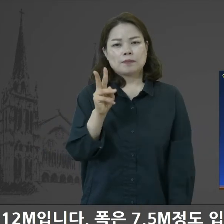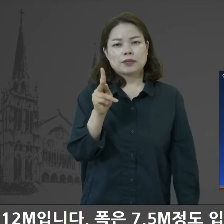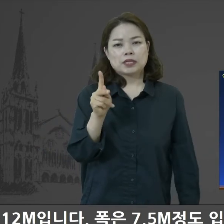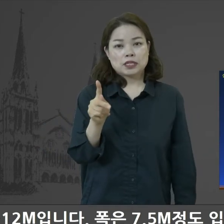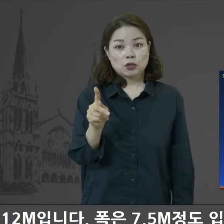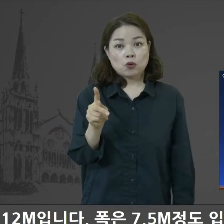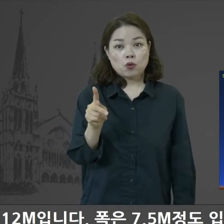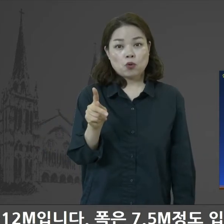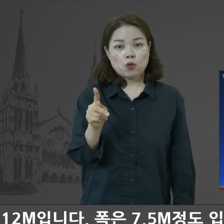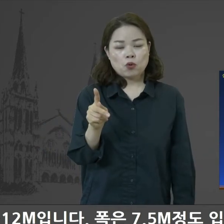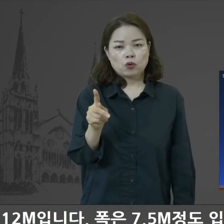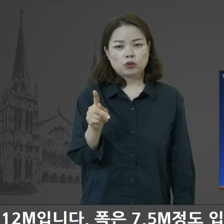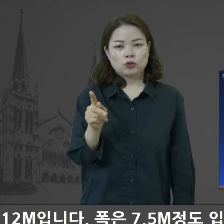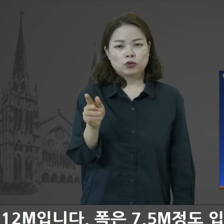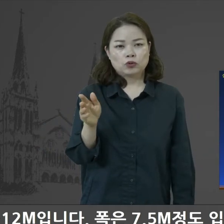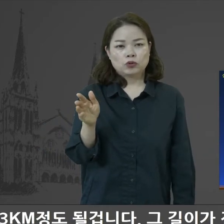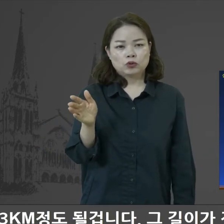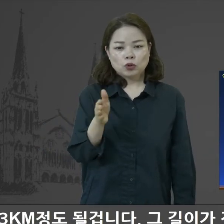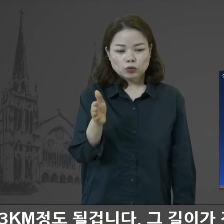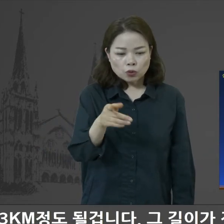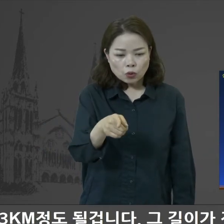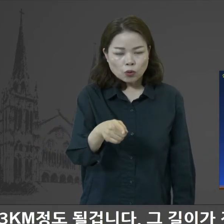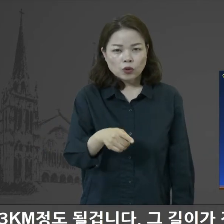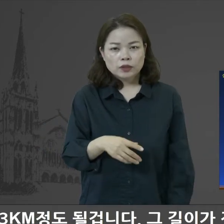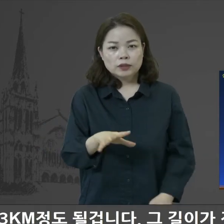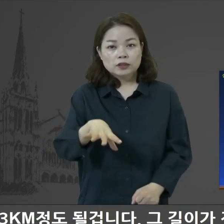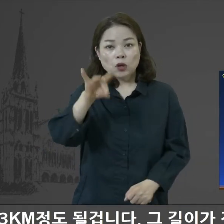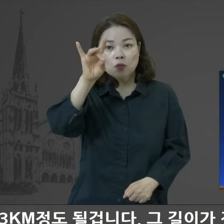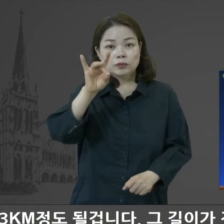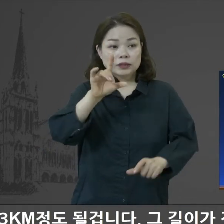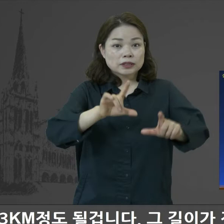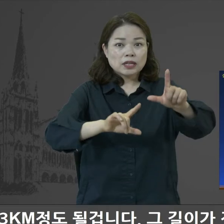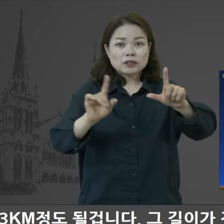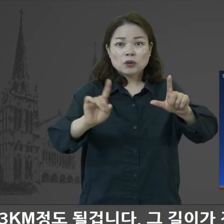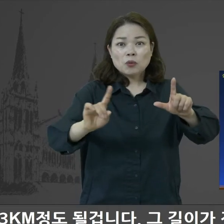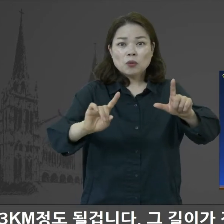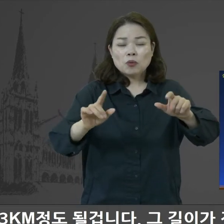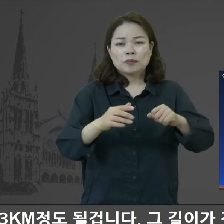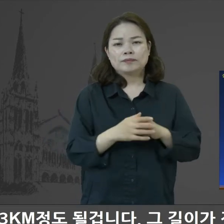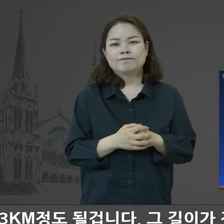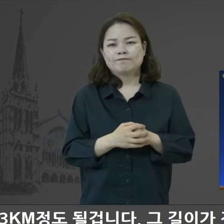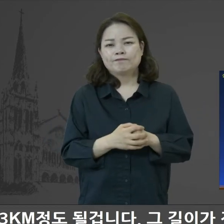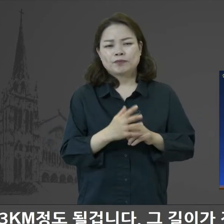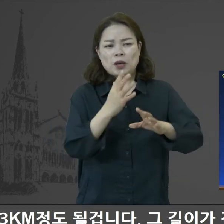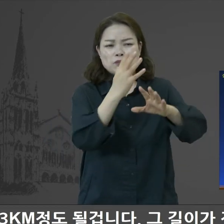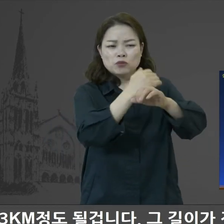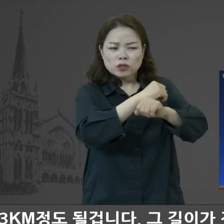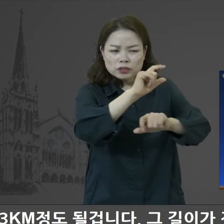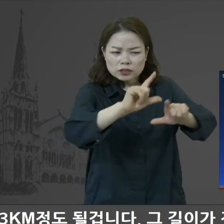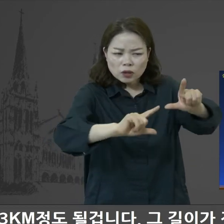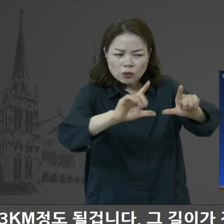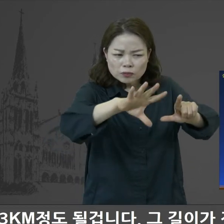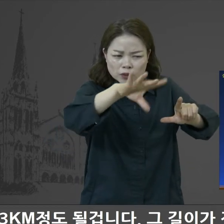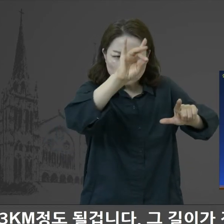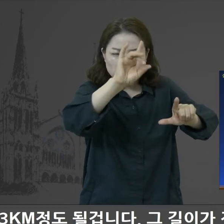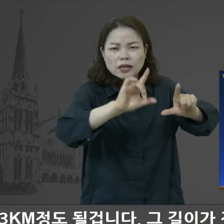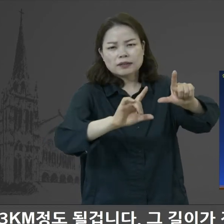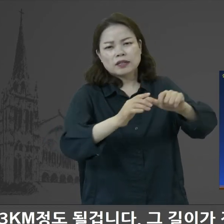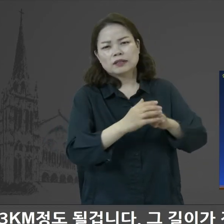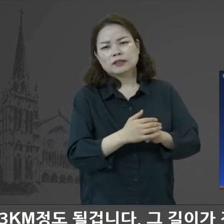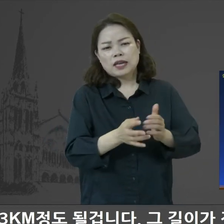되는. 여러분, 그리고 이곳의 처음 상태는 어땠을까요? 여러분, 당시 예루살렘